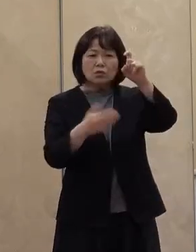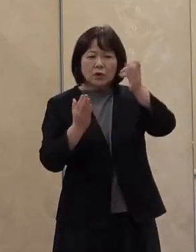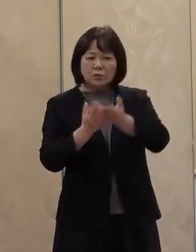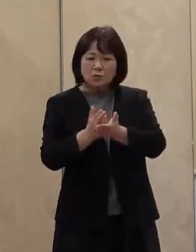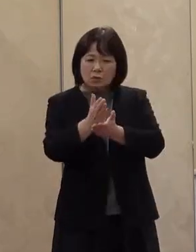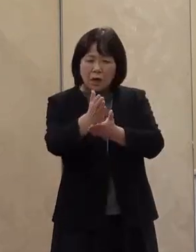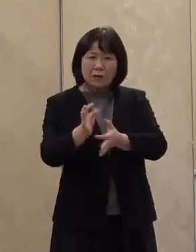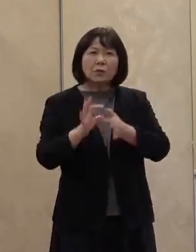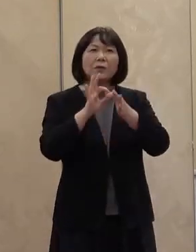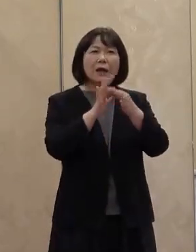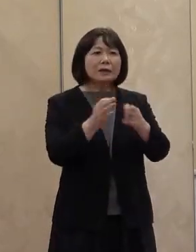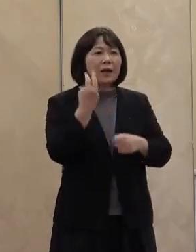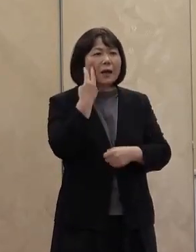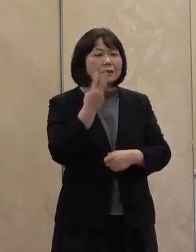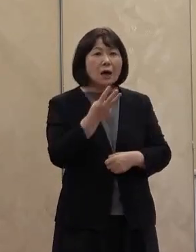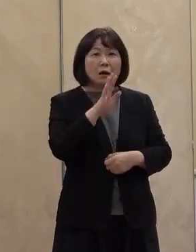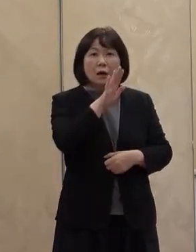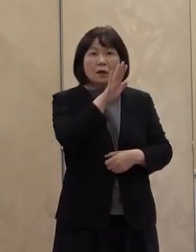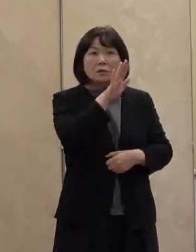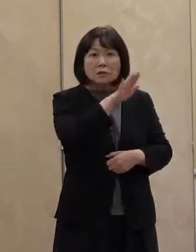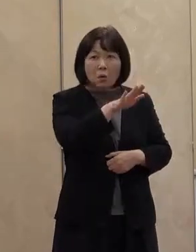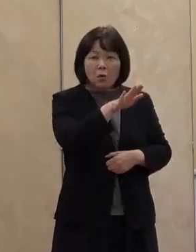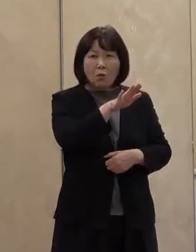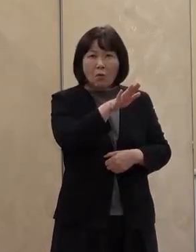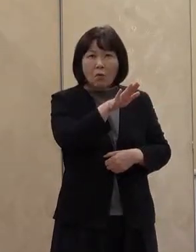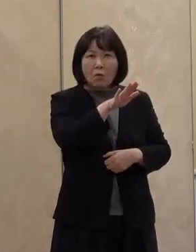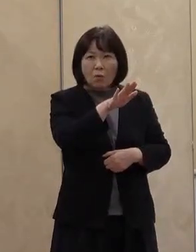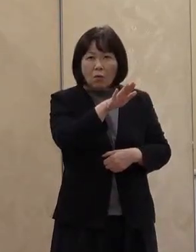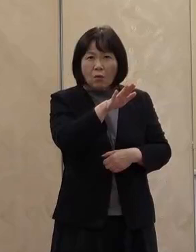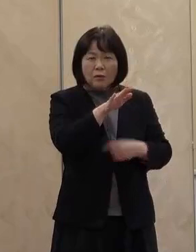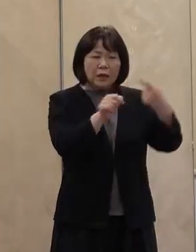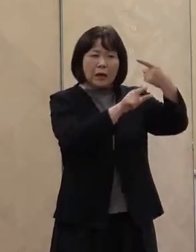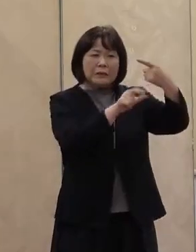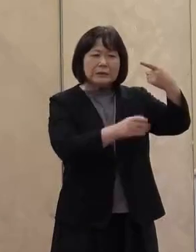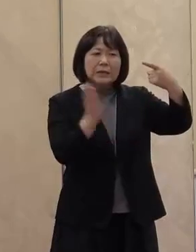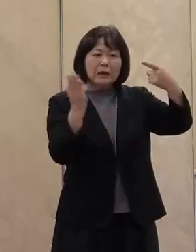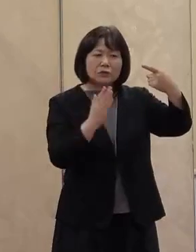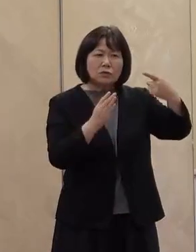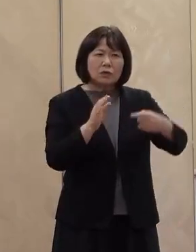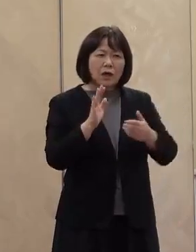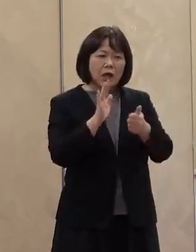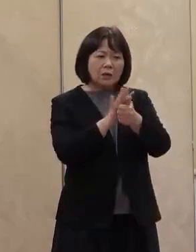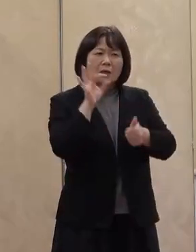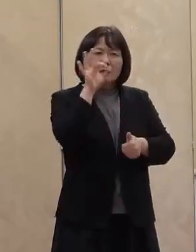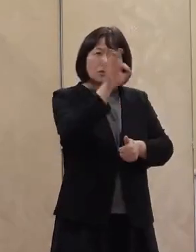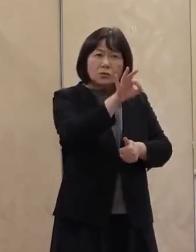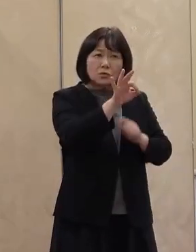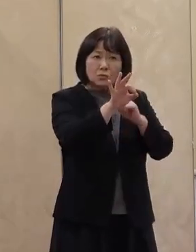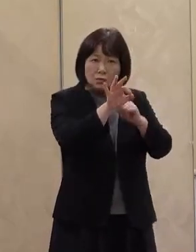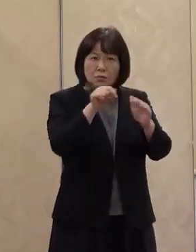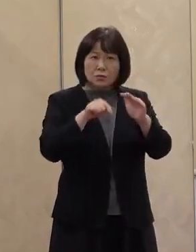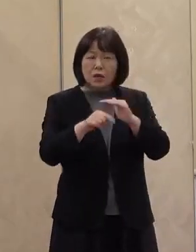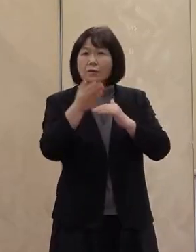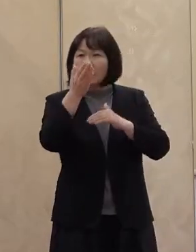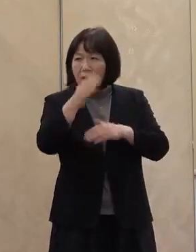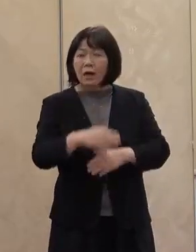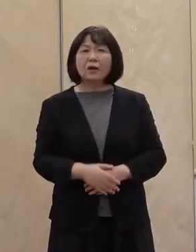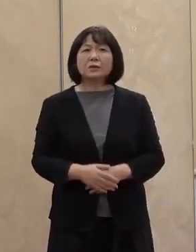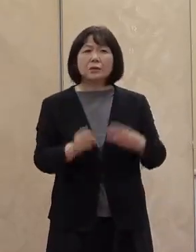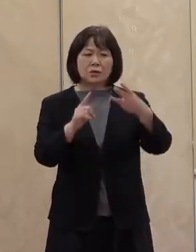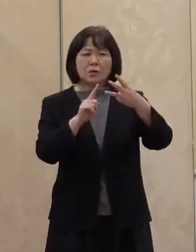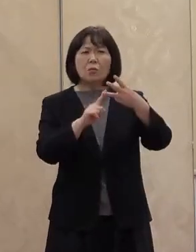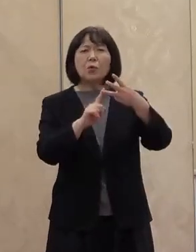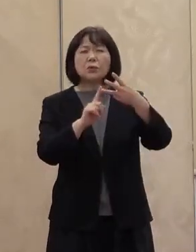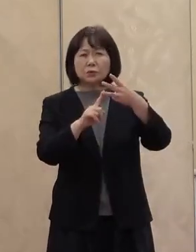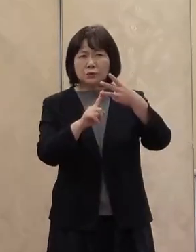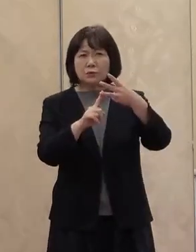だとすると3ヶ月勤務する必要があるので1月から支給ということになるのでしょうか。あともう一つ、これも出